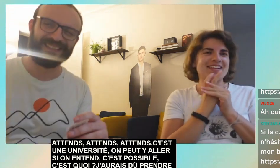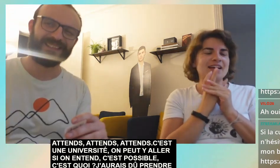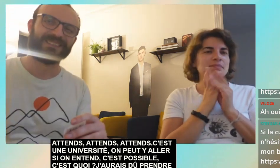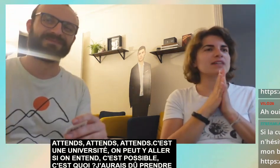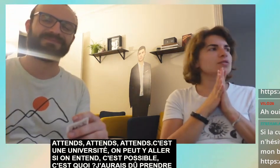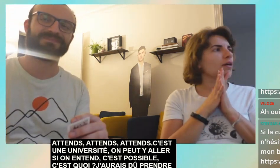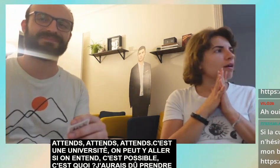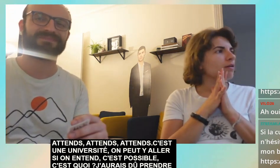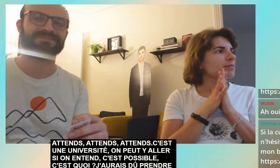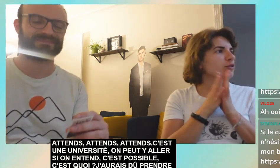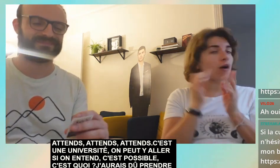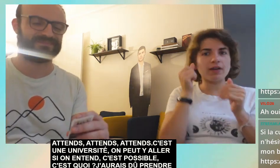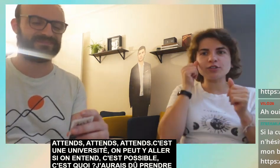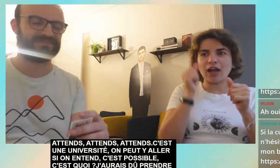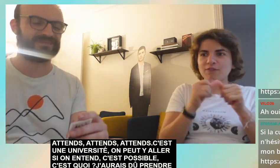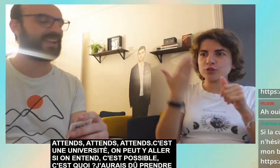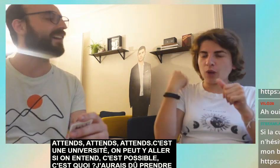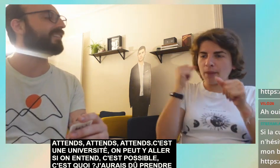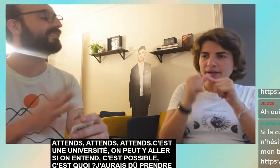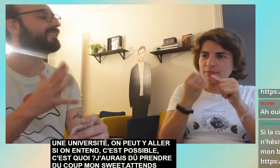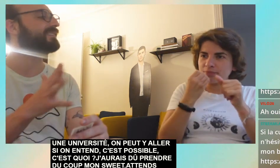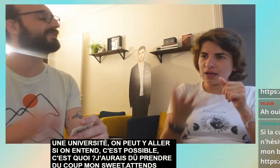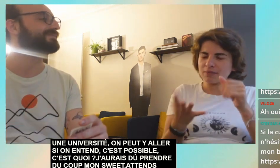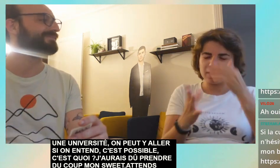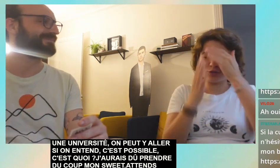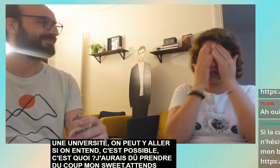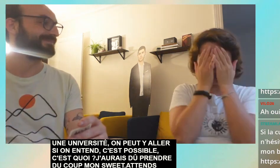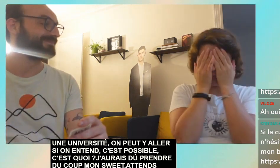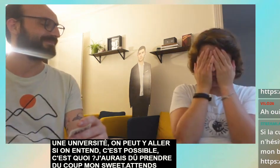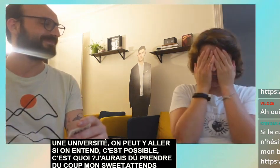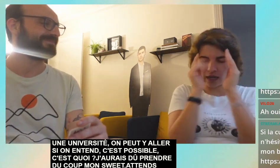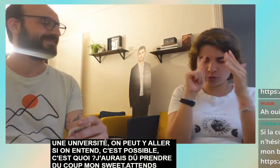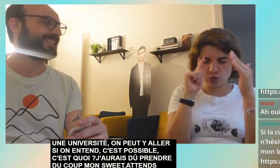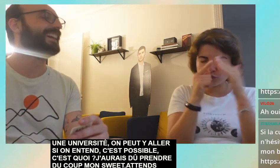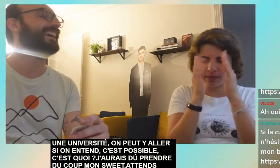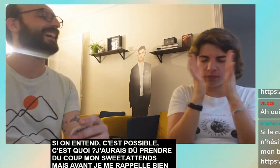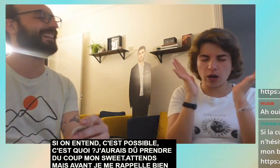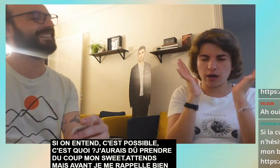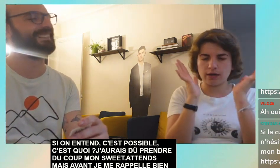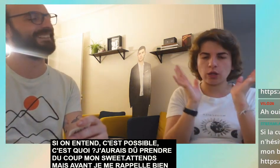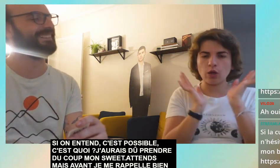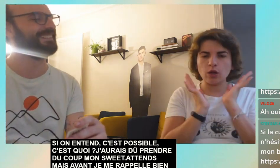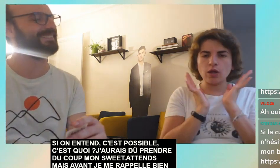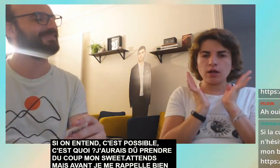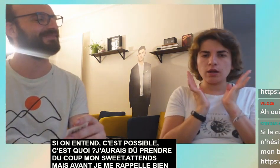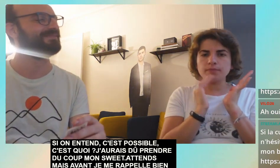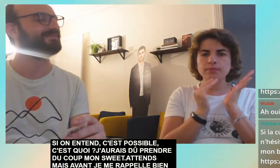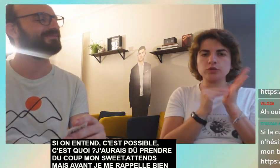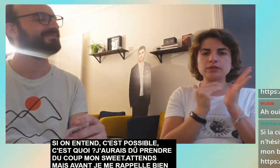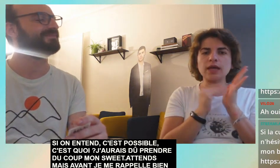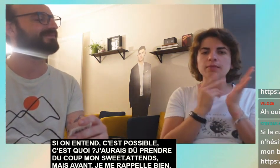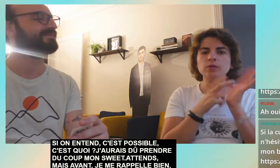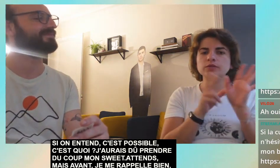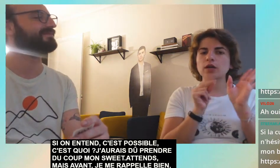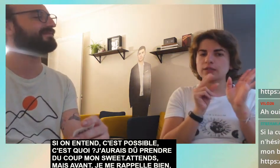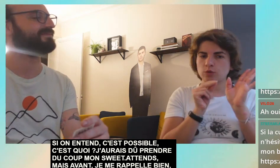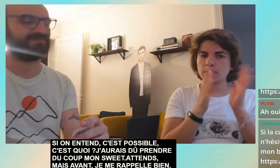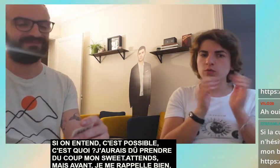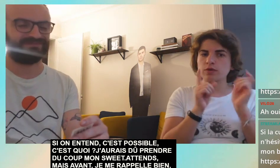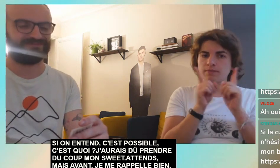Mais attends, mais avant, je me rappelais bien, mais là, j'ai un trou de mémoire. J'étais en 1880 congrès de